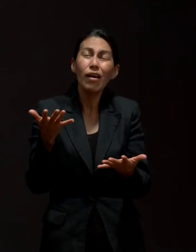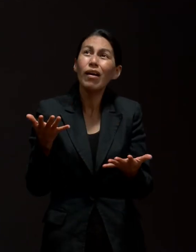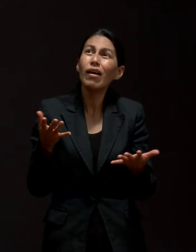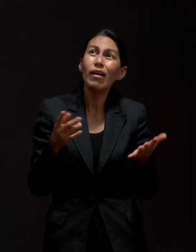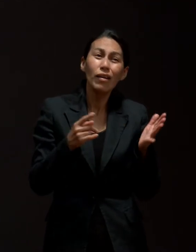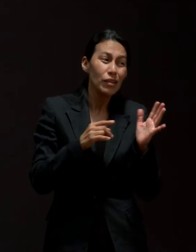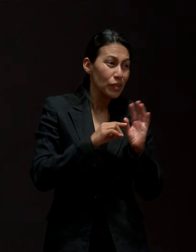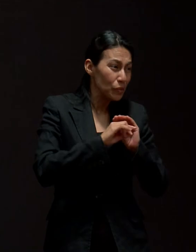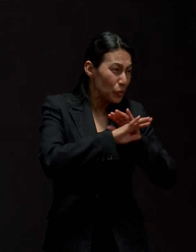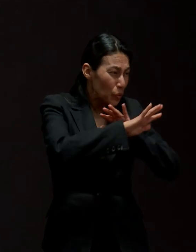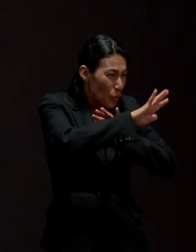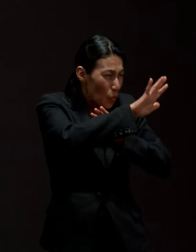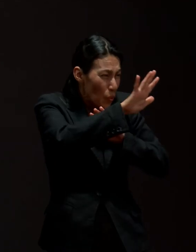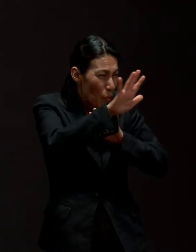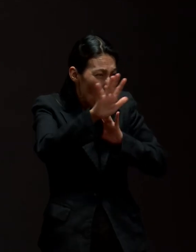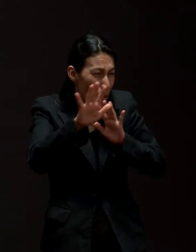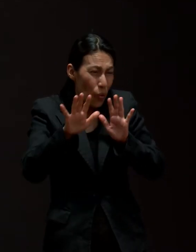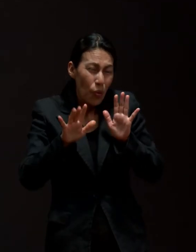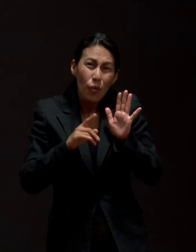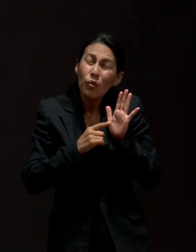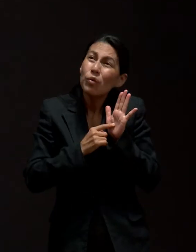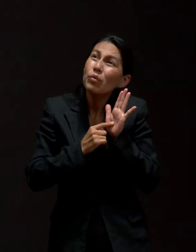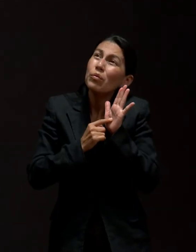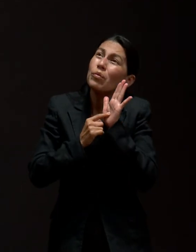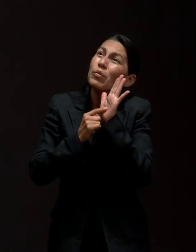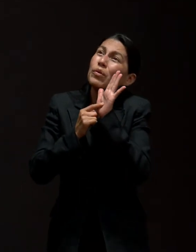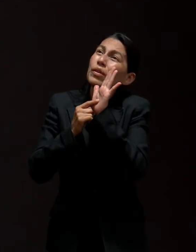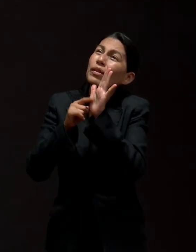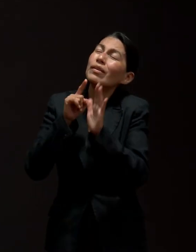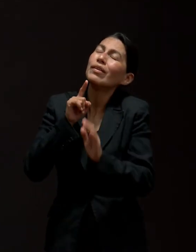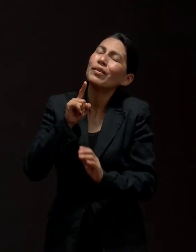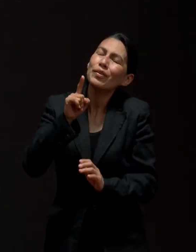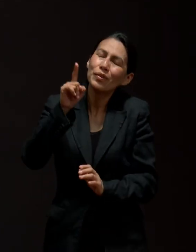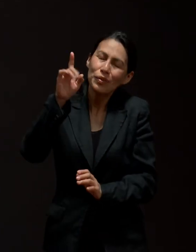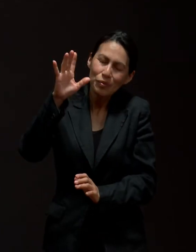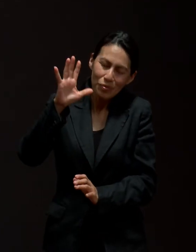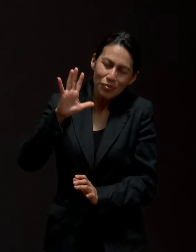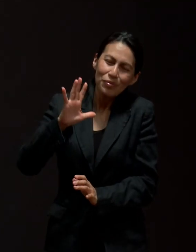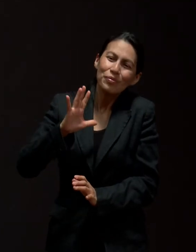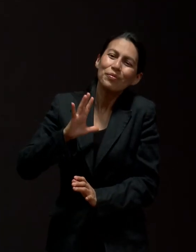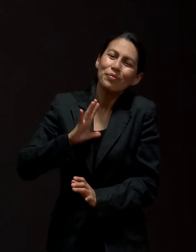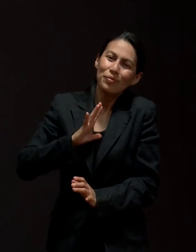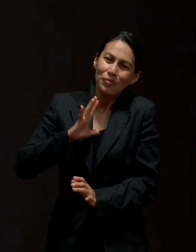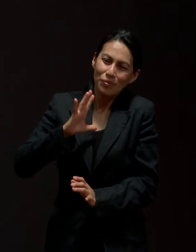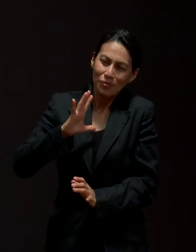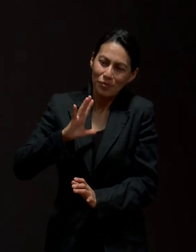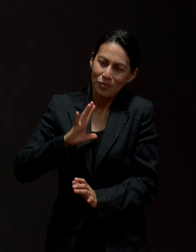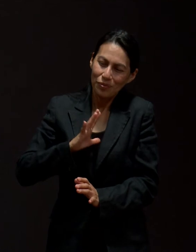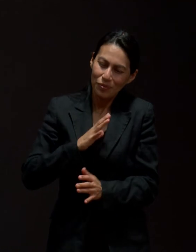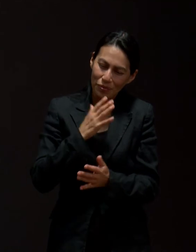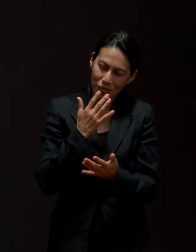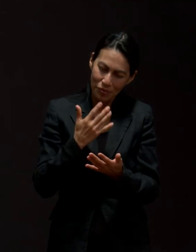creación evoca tu presencia.